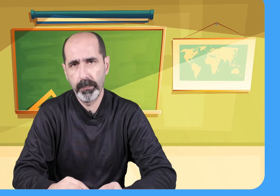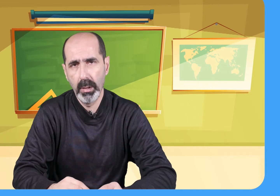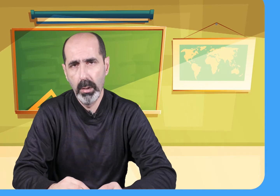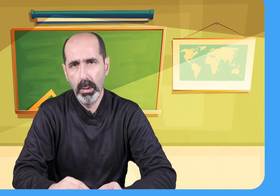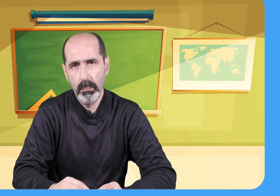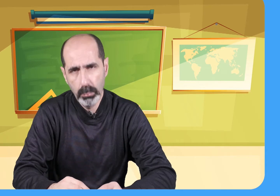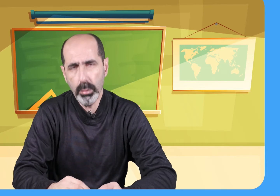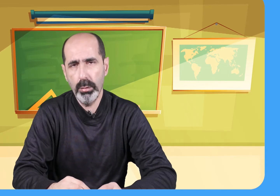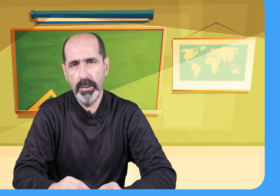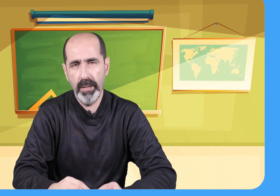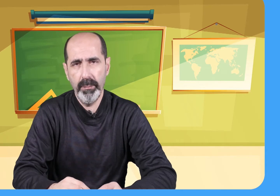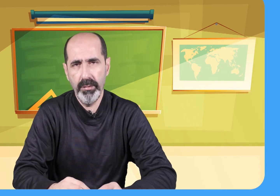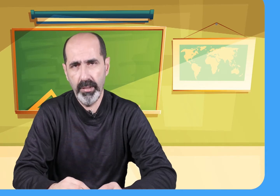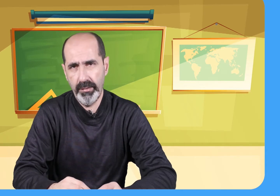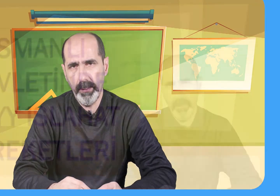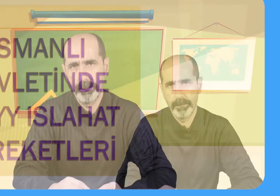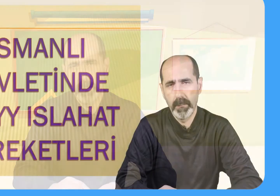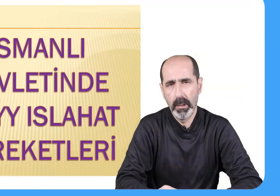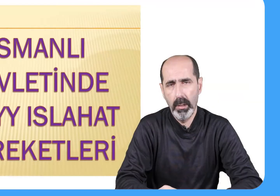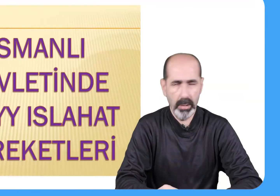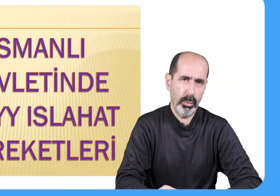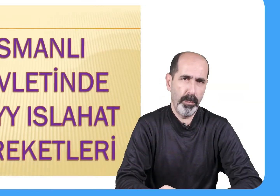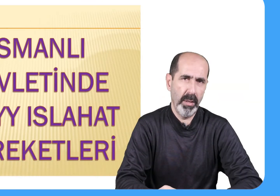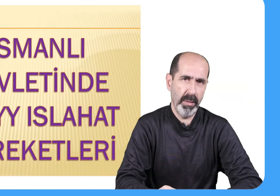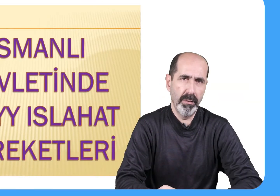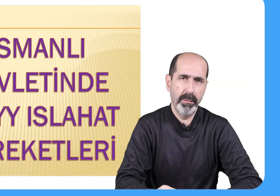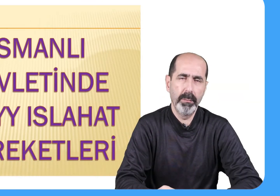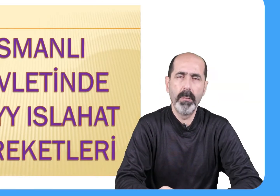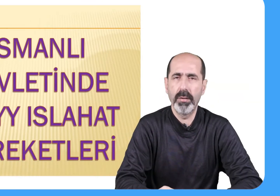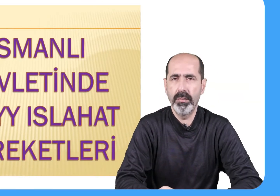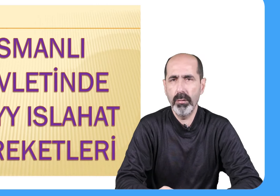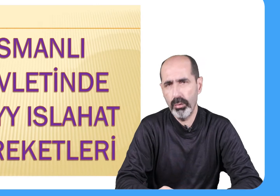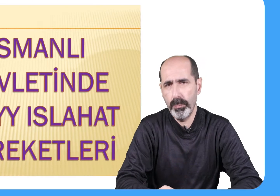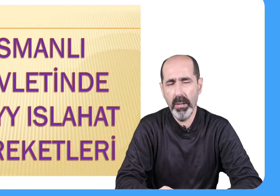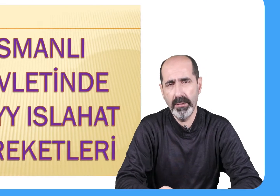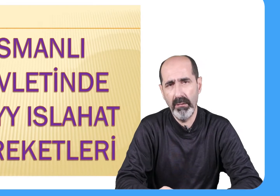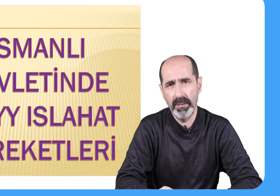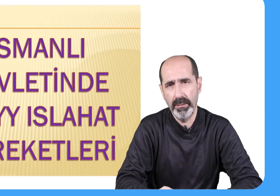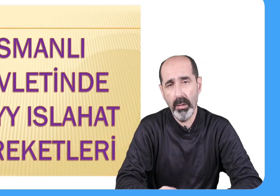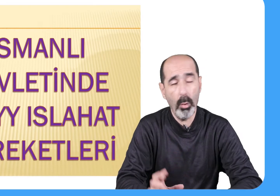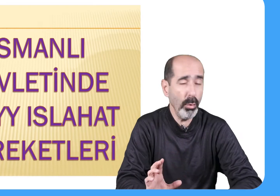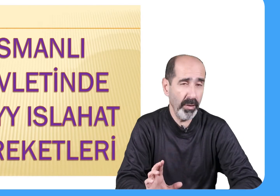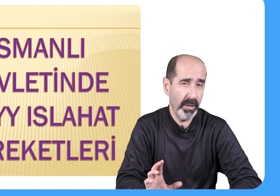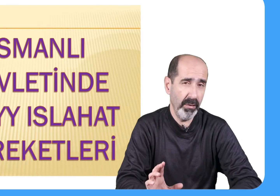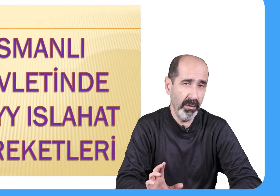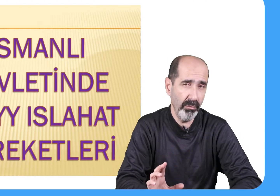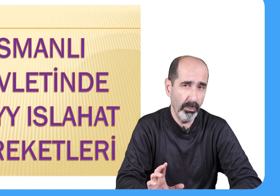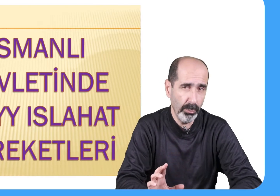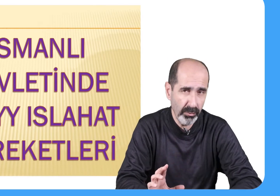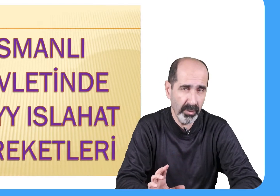bahsetmiştik bu günkü dersimizde ise artık Osmanlı'dan bahsedeceğiz Osmanlı Devleti'nde